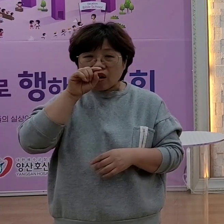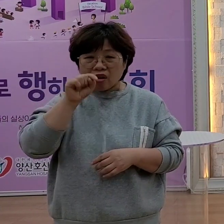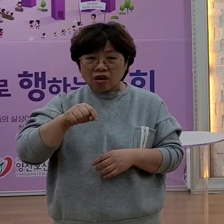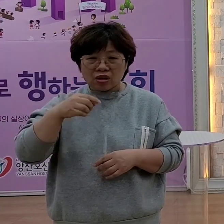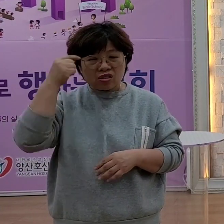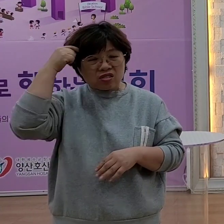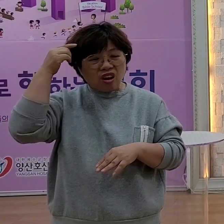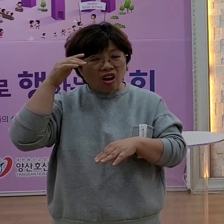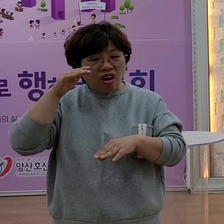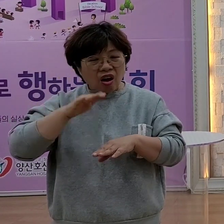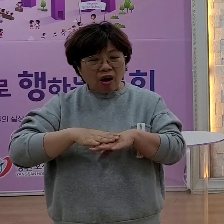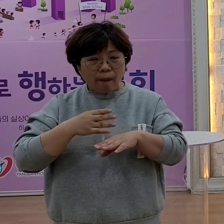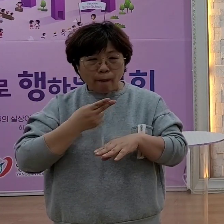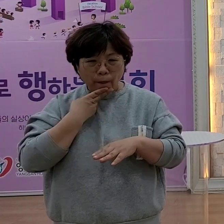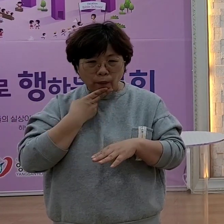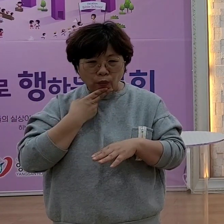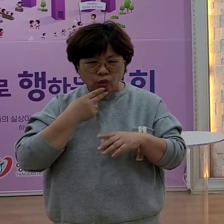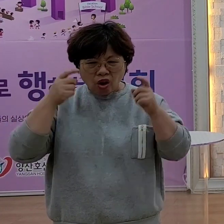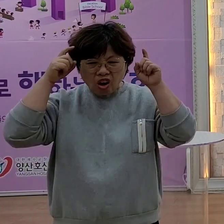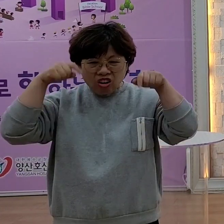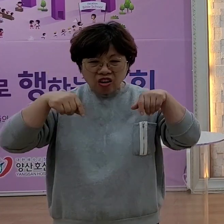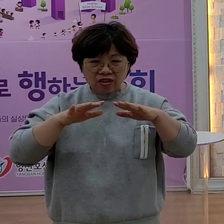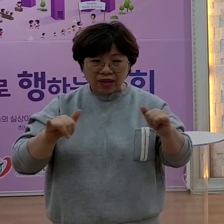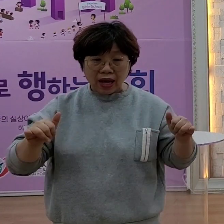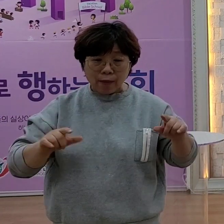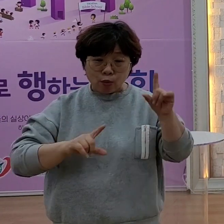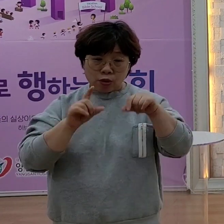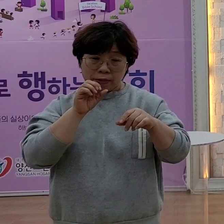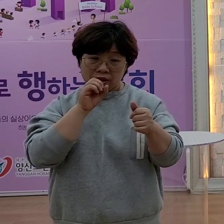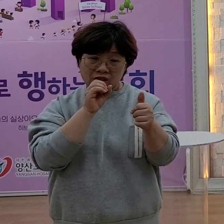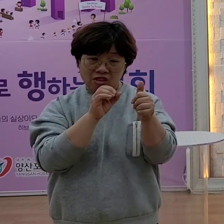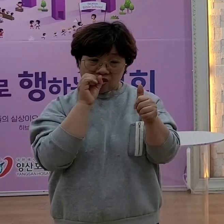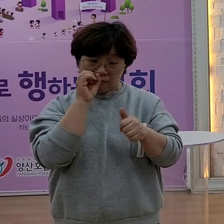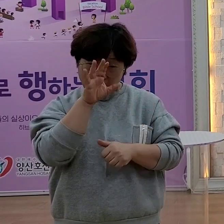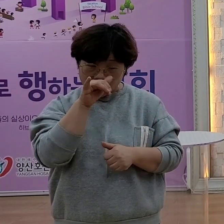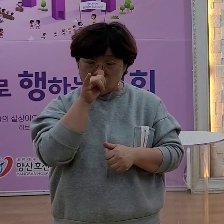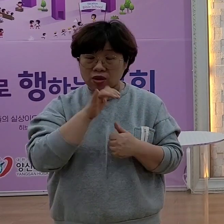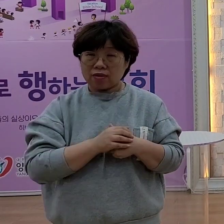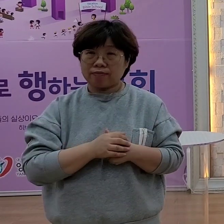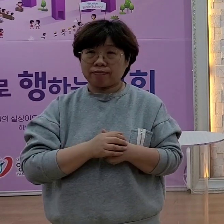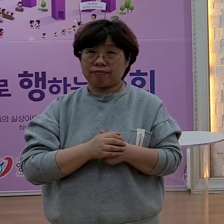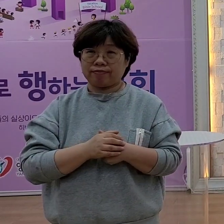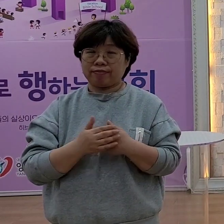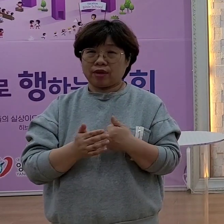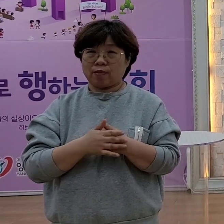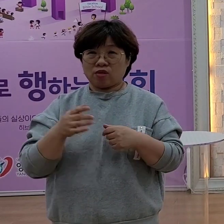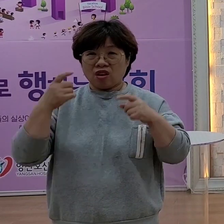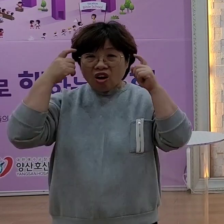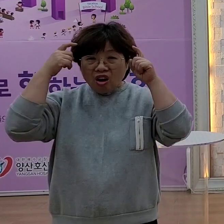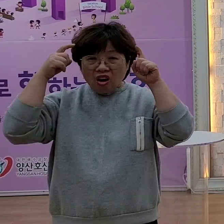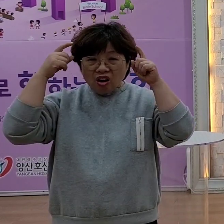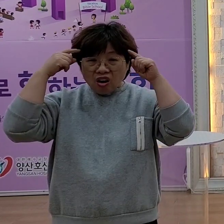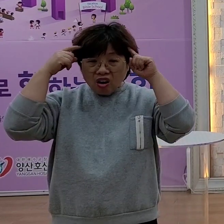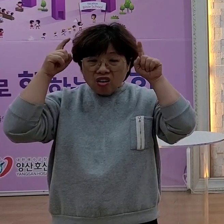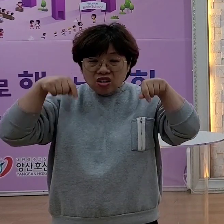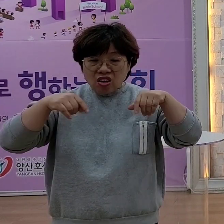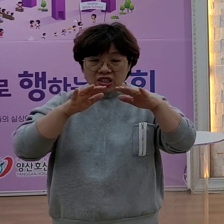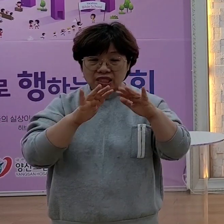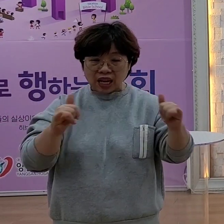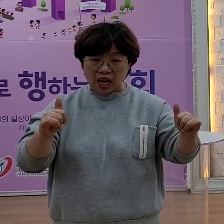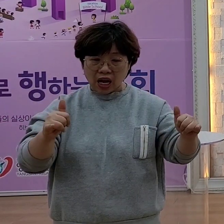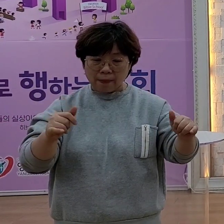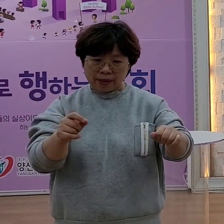자다라는 것을 말씀합니다. 그러니까 우리가 반드시 알아야 될 게 뭐냐면 이 어리석은 사람은